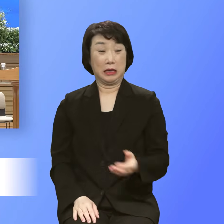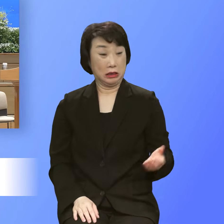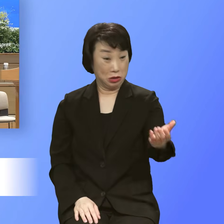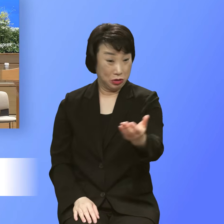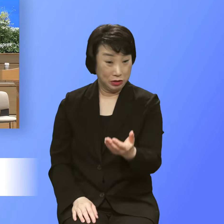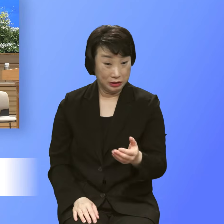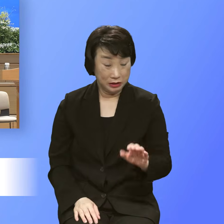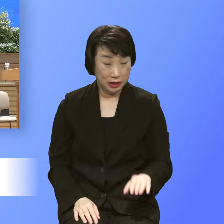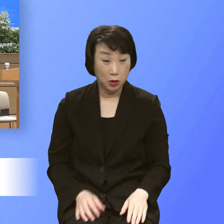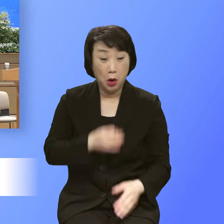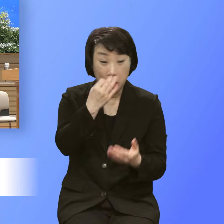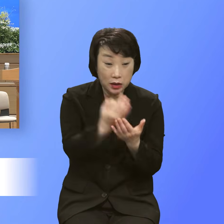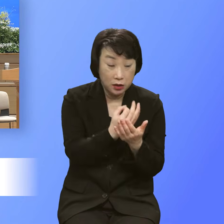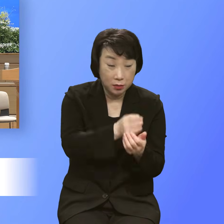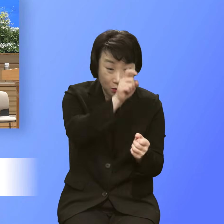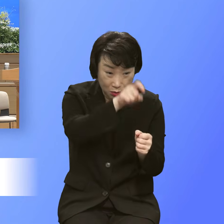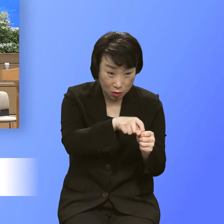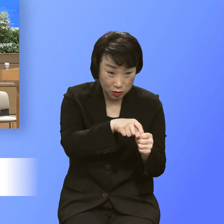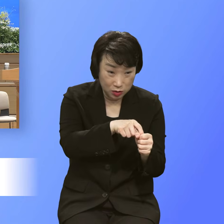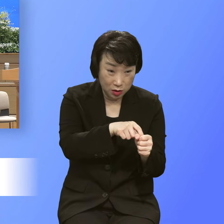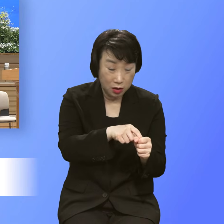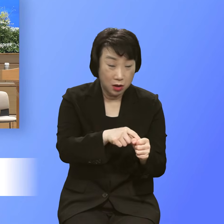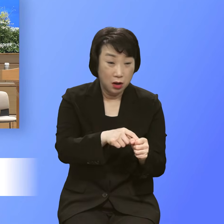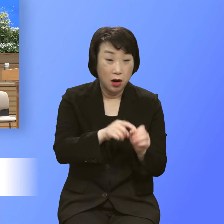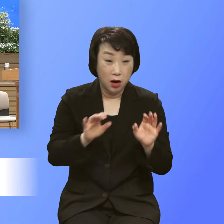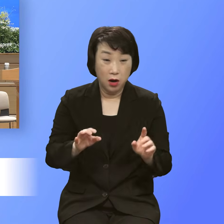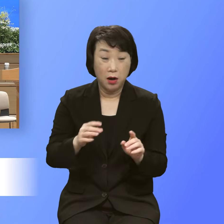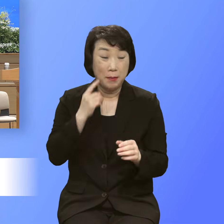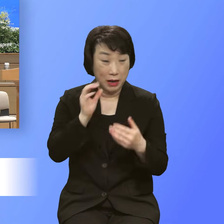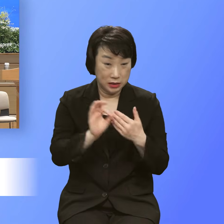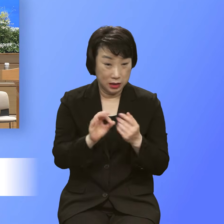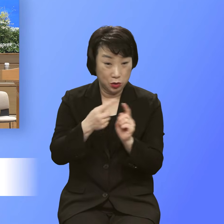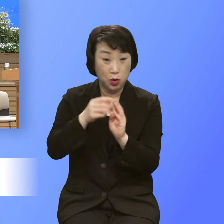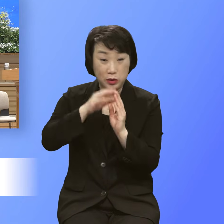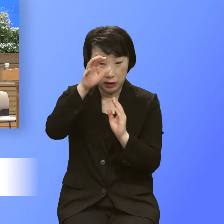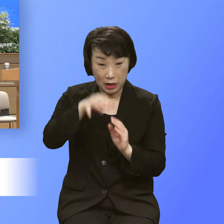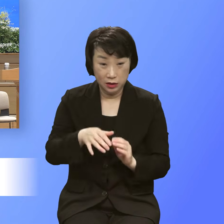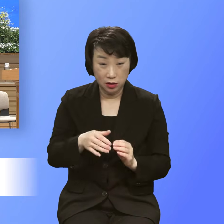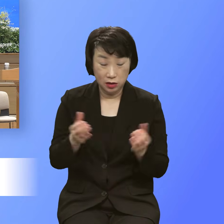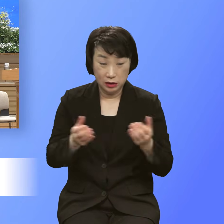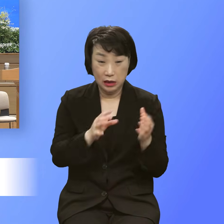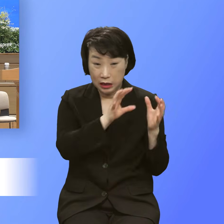너희들이 월급 받으려고 만약에 교회에서